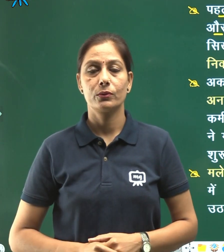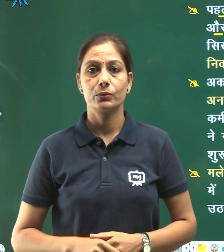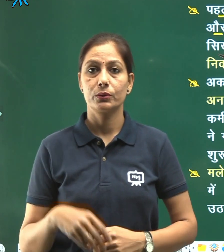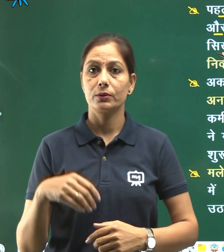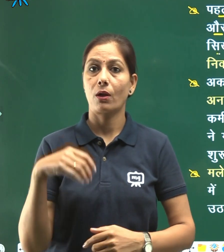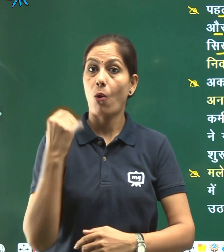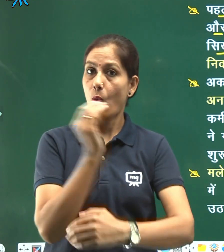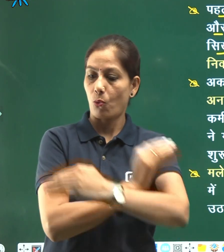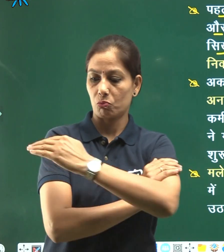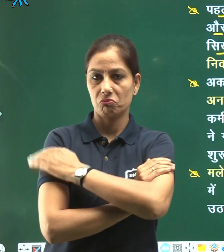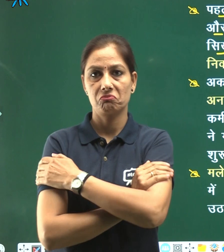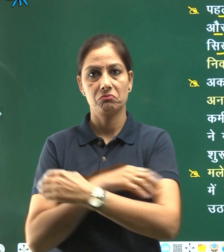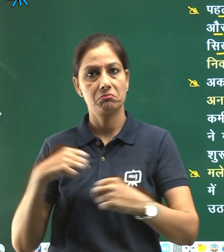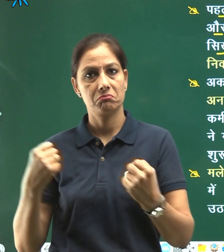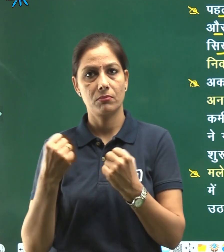कुश्ती सिखाकर